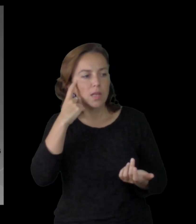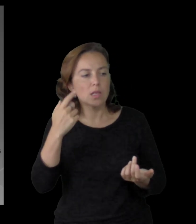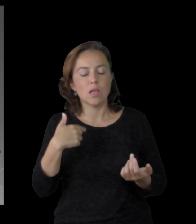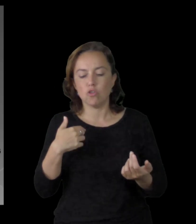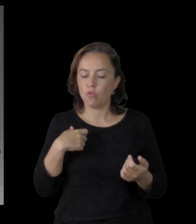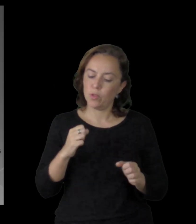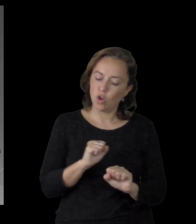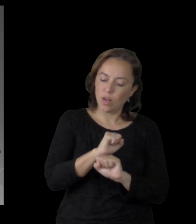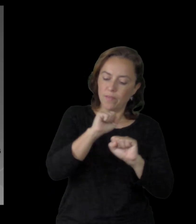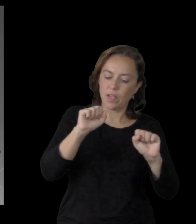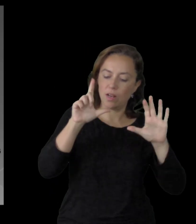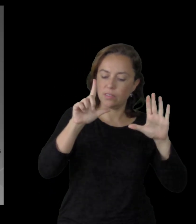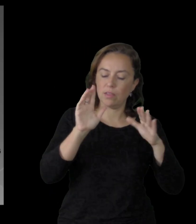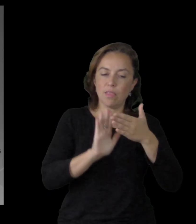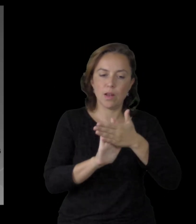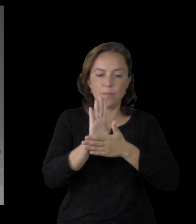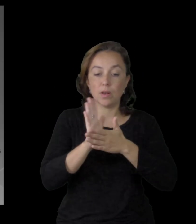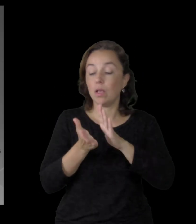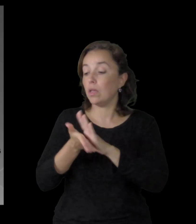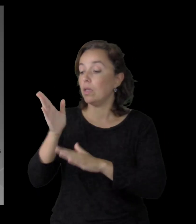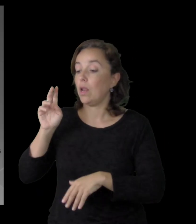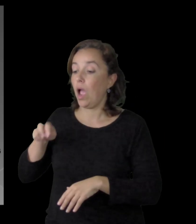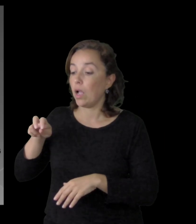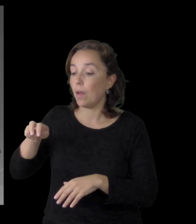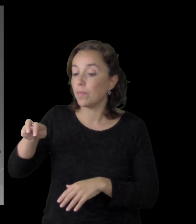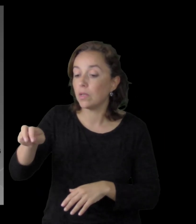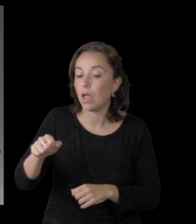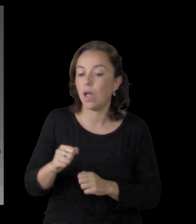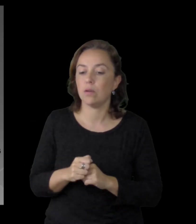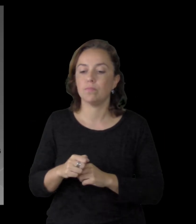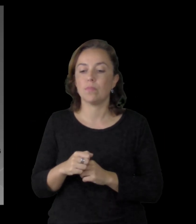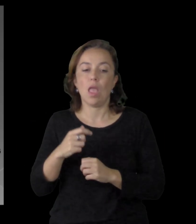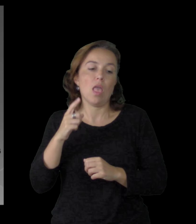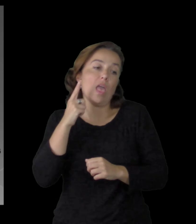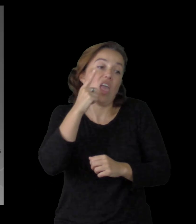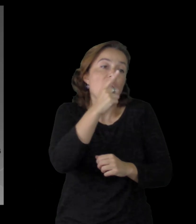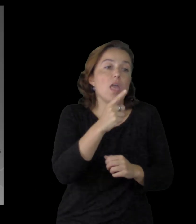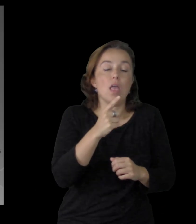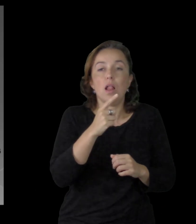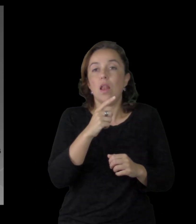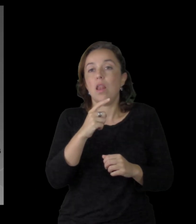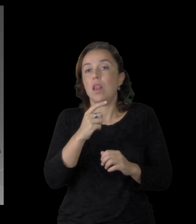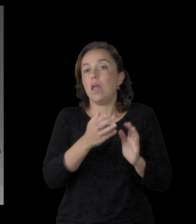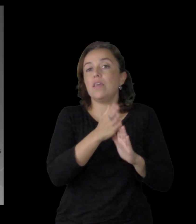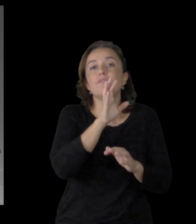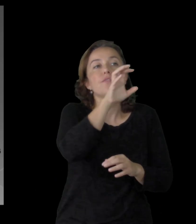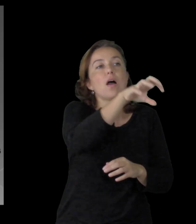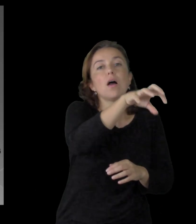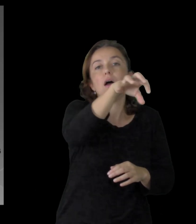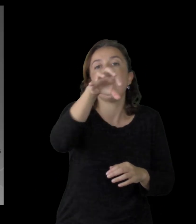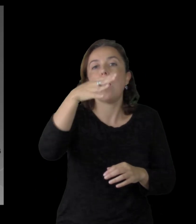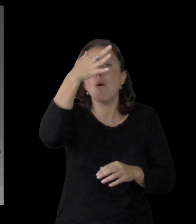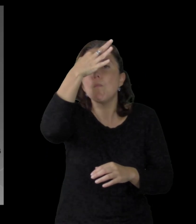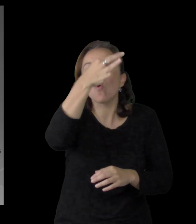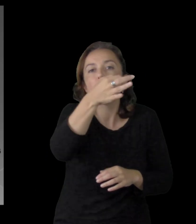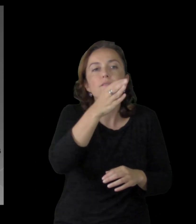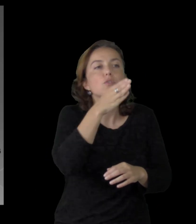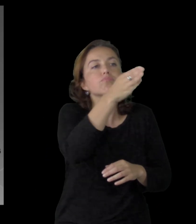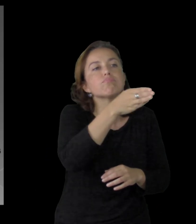levantar a las 7 de la mañana, ir a caminar, él tendría que ir a predicar a distintos pueblos. Esa forma de entender el